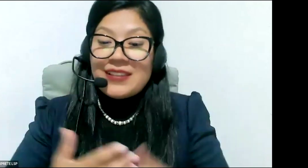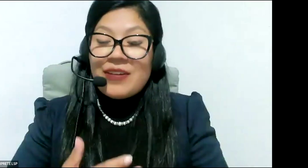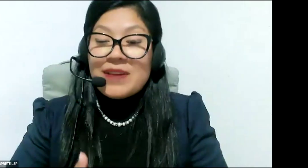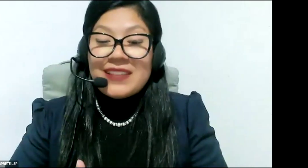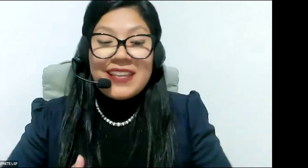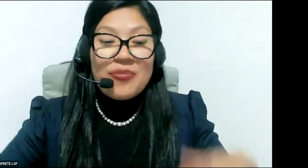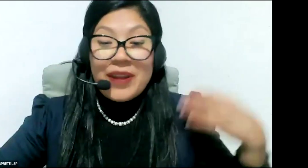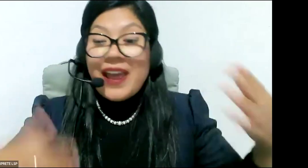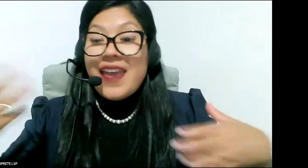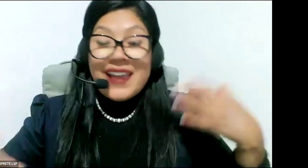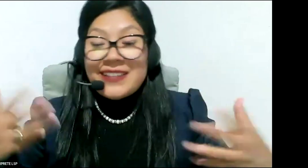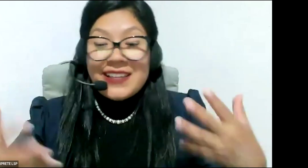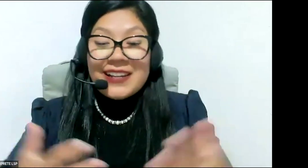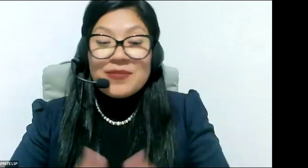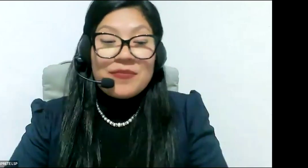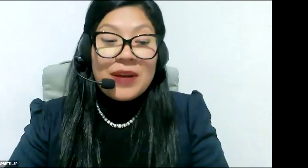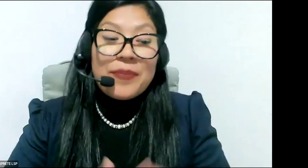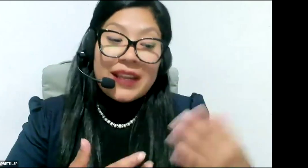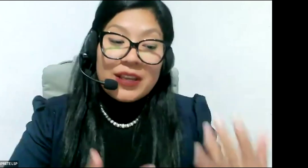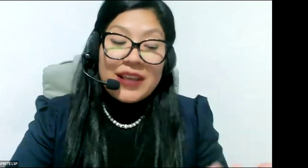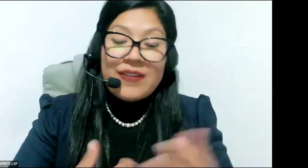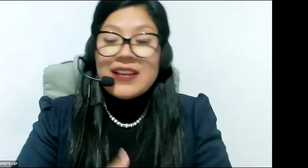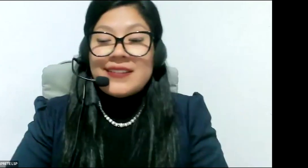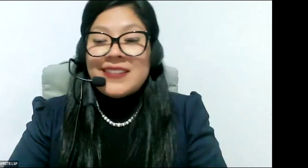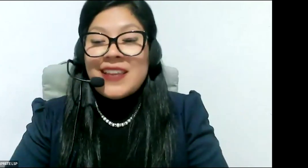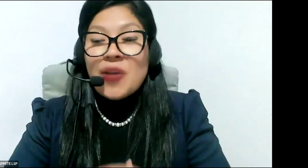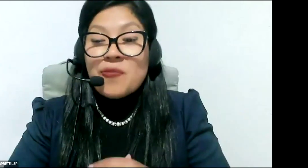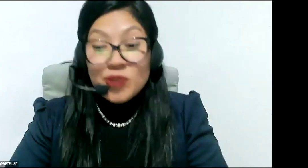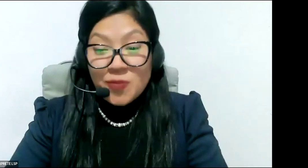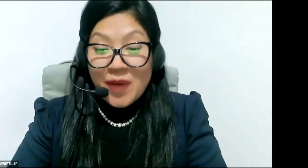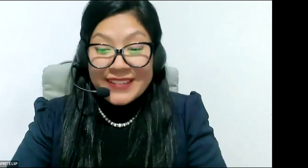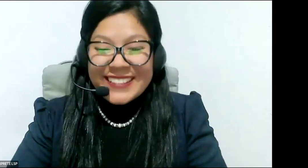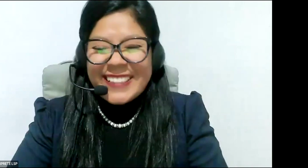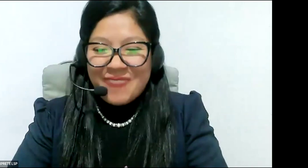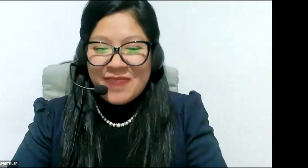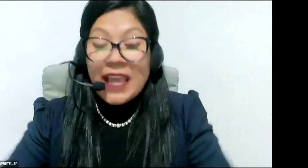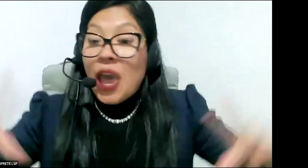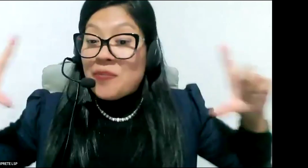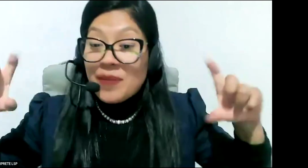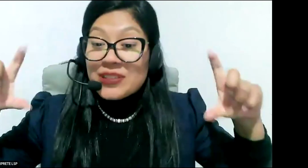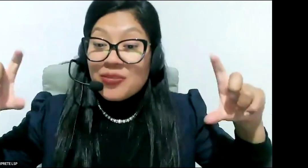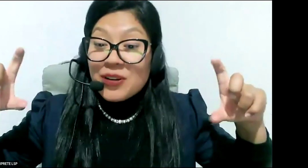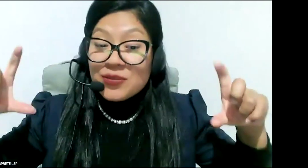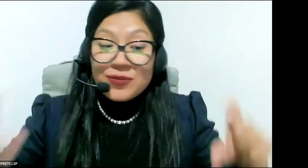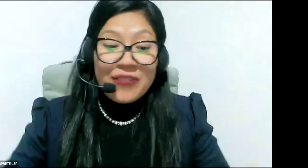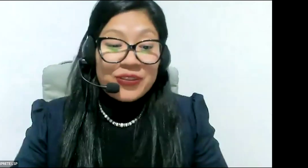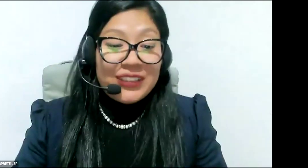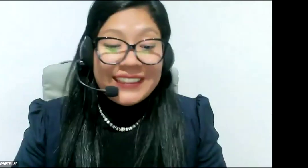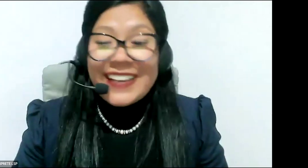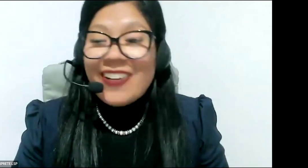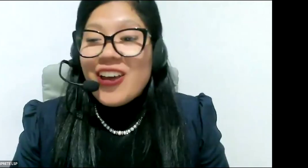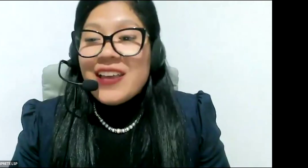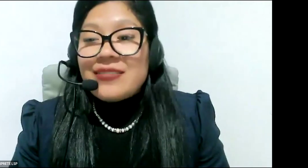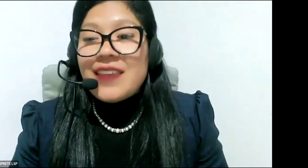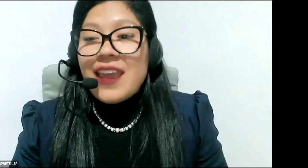nuevamente se abran más talleres para enseñarles para que evely les enseñe mucho más temas vamos a tomarnos una